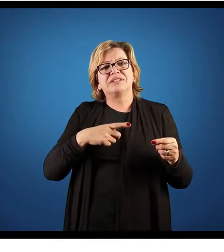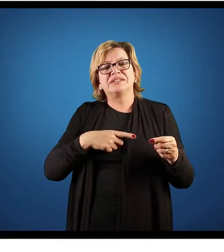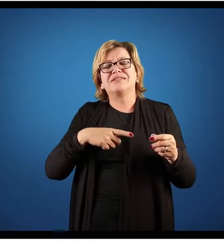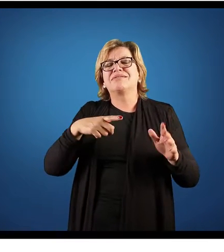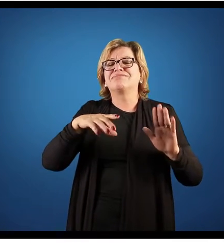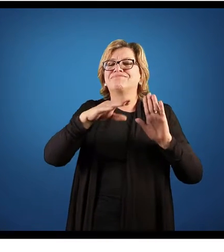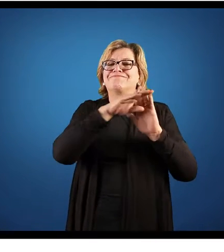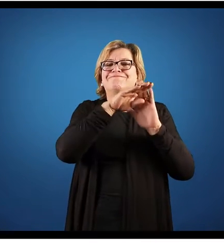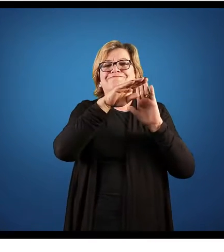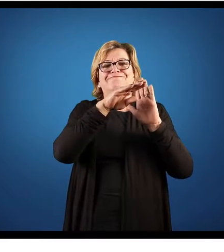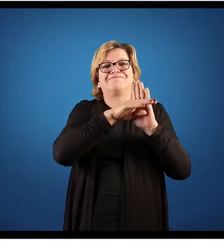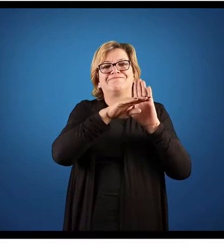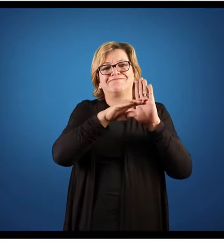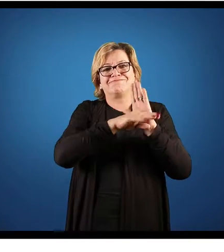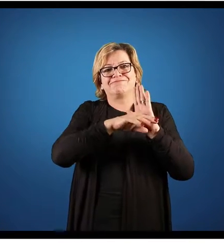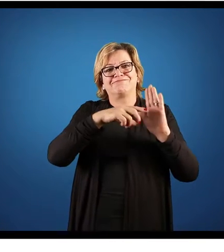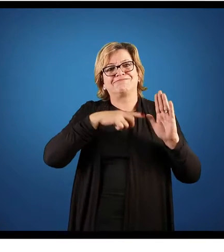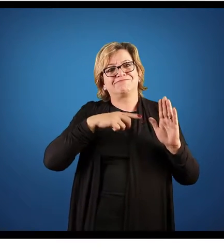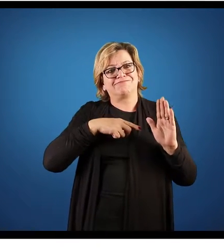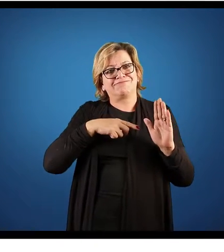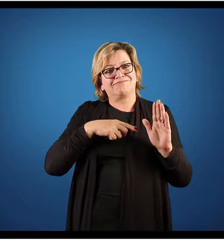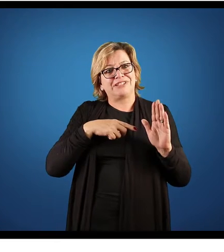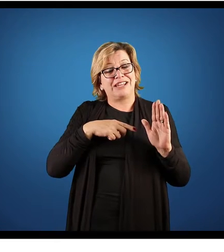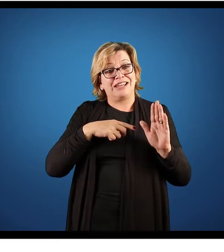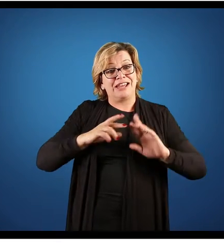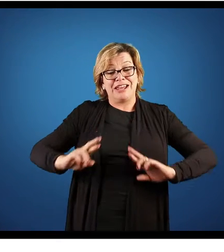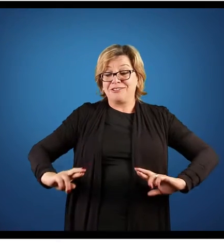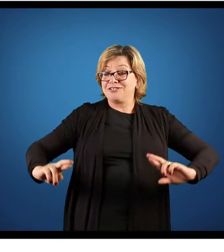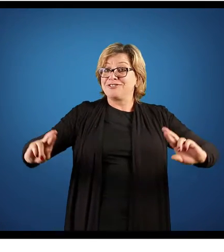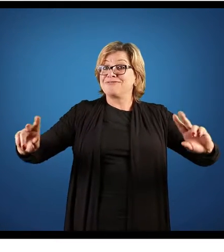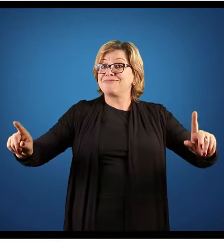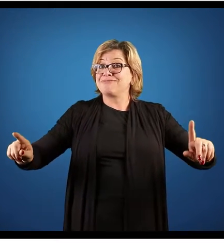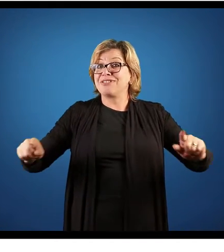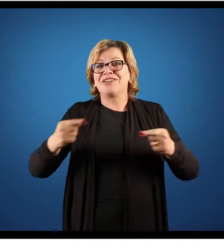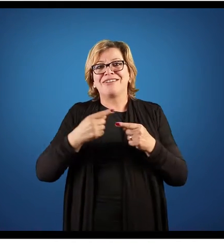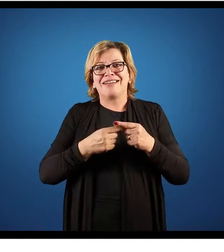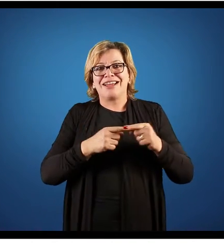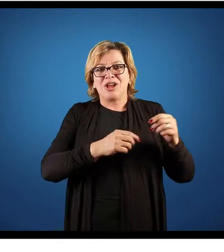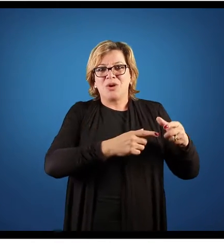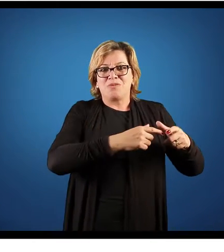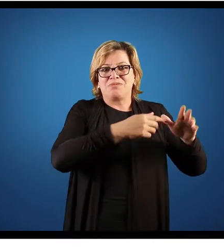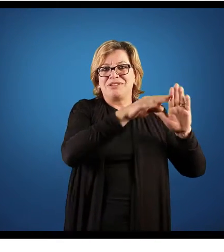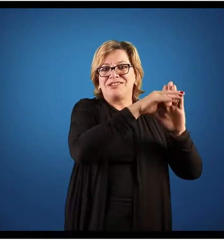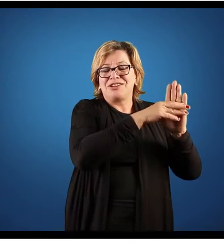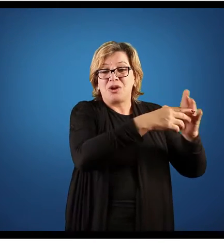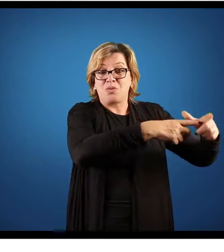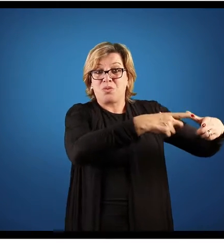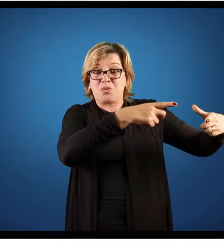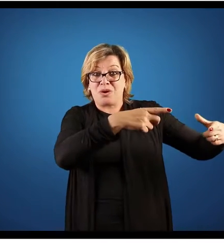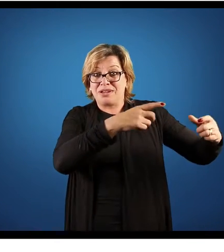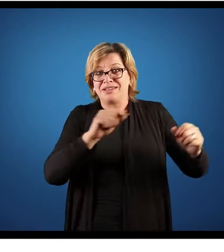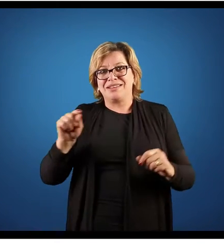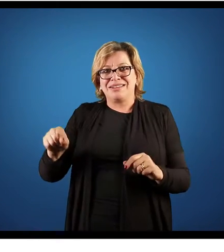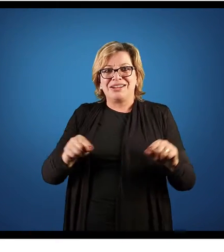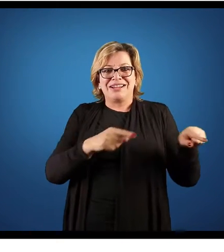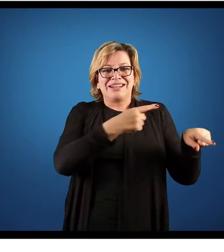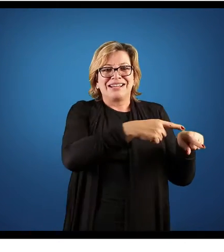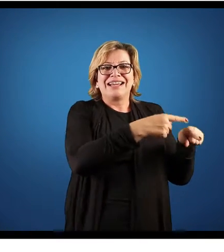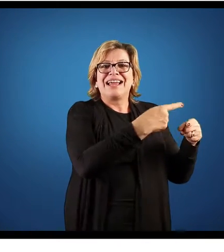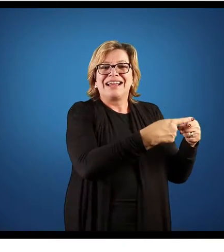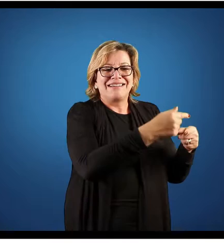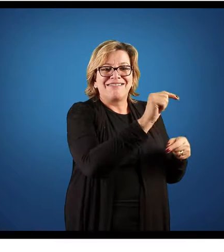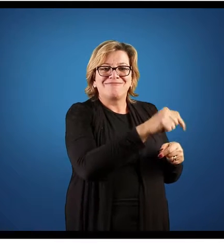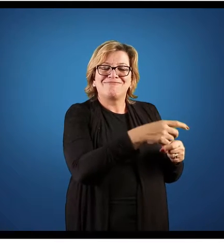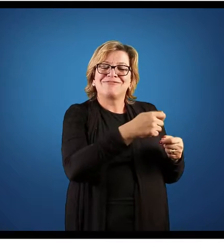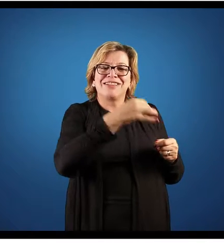planejamento muitas vezes maior que o setor privado porque maior porque ele tem que se precaver com relação a essa demanda que ele